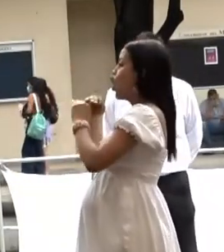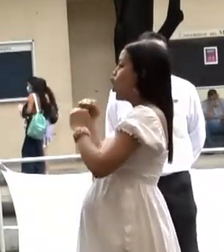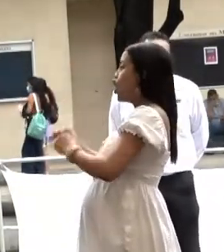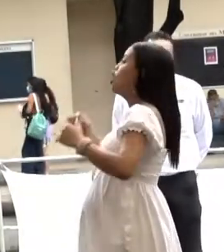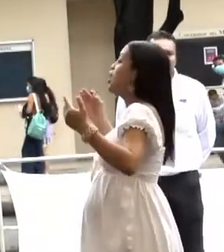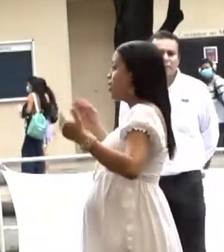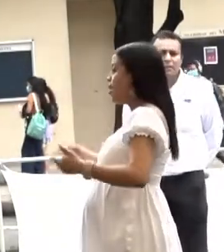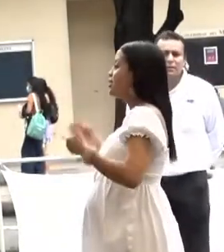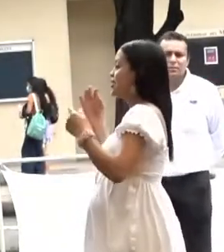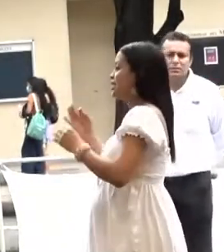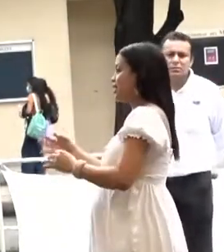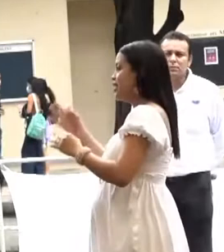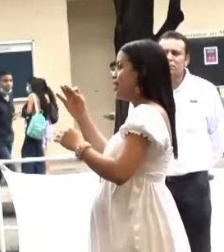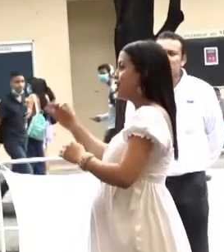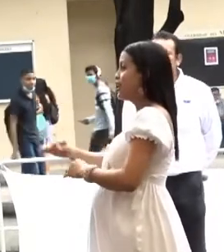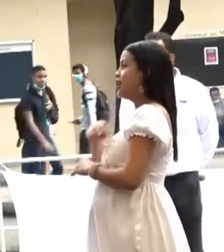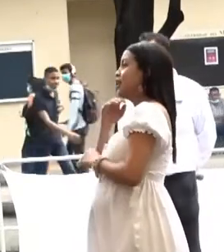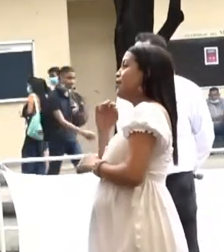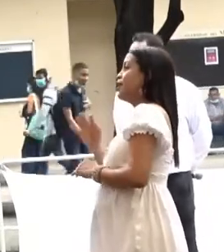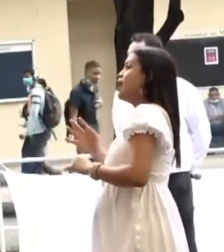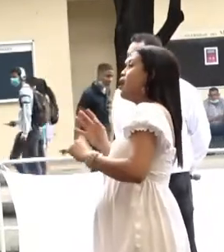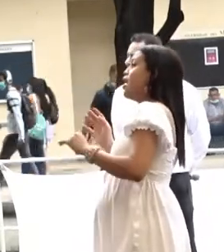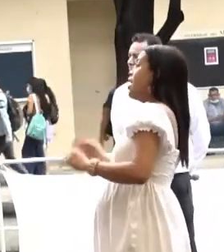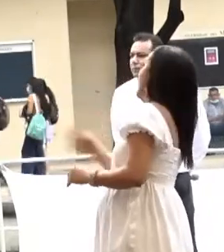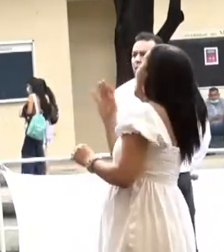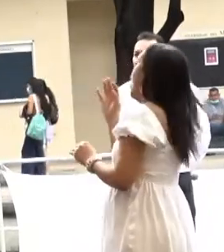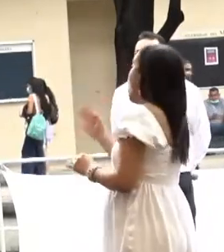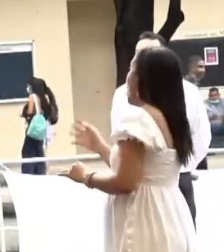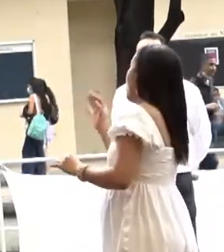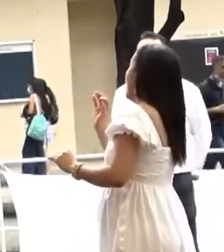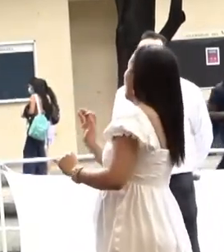obra bien marcesible